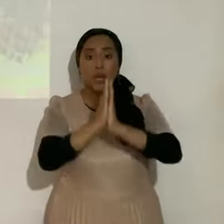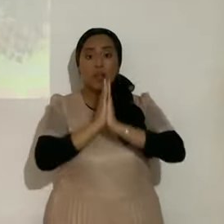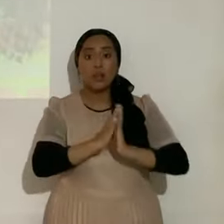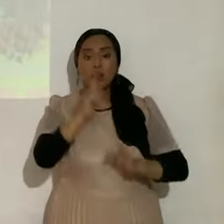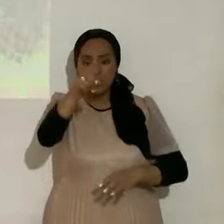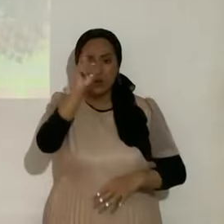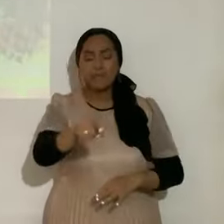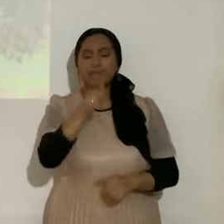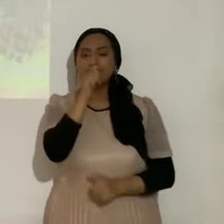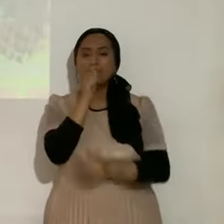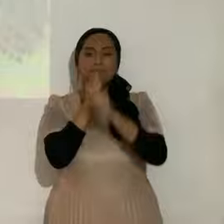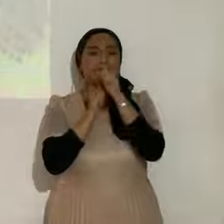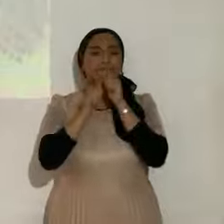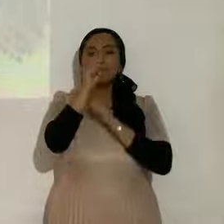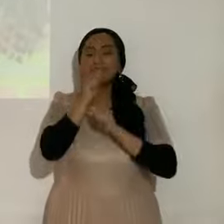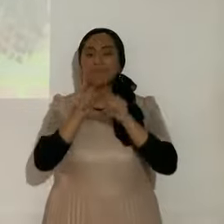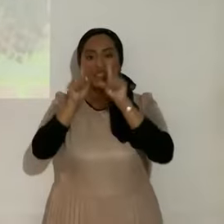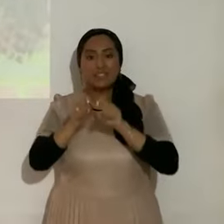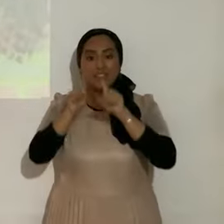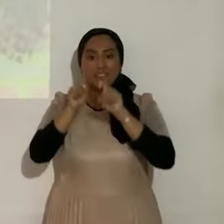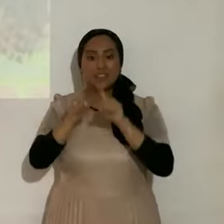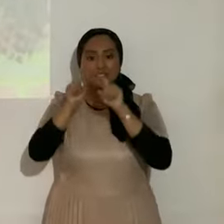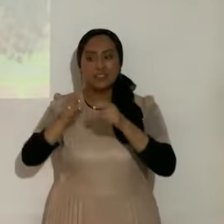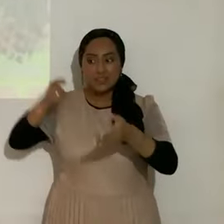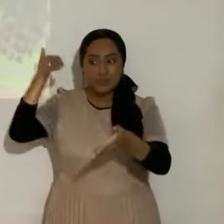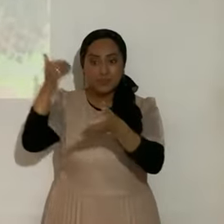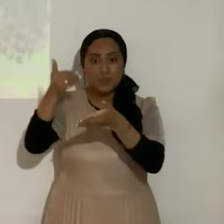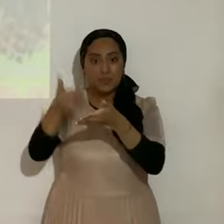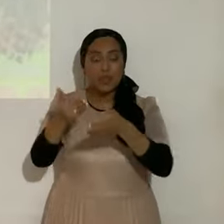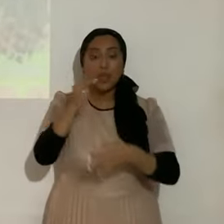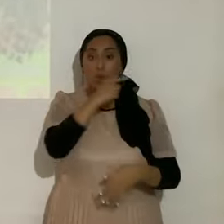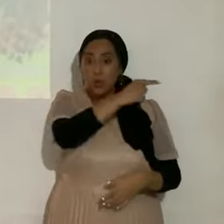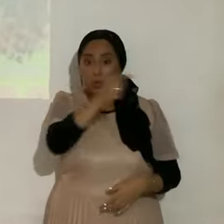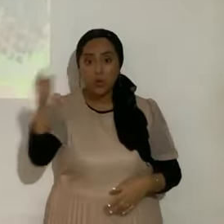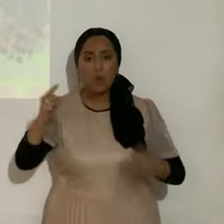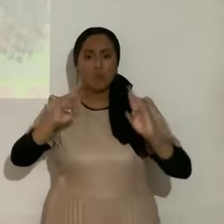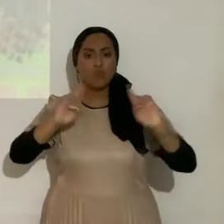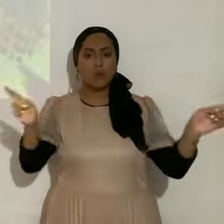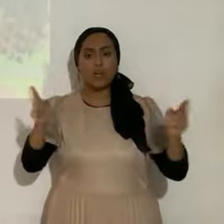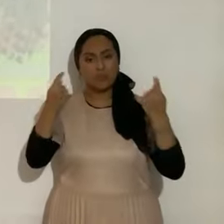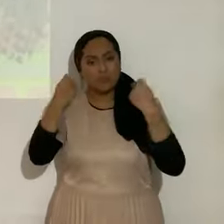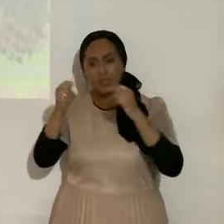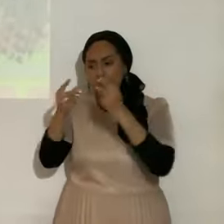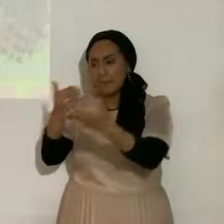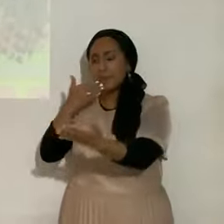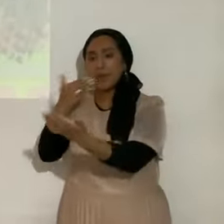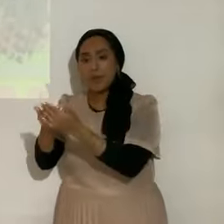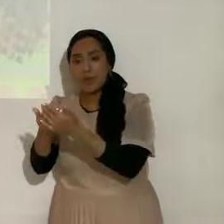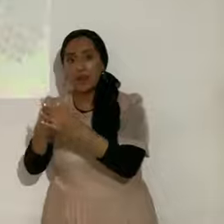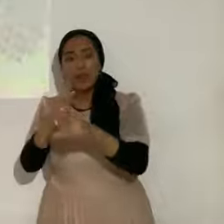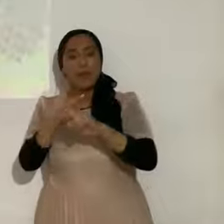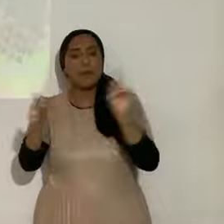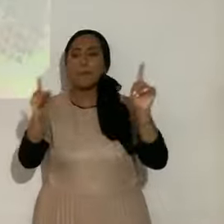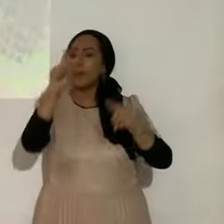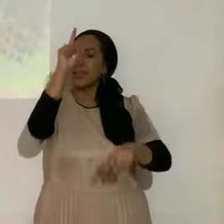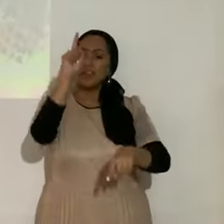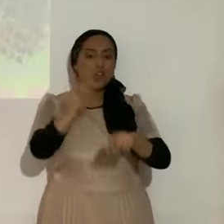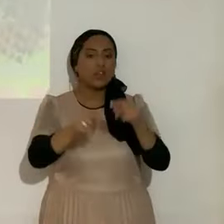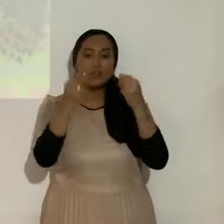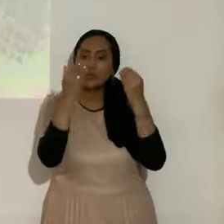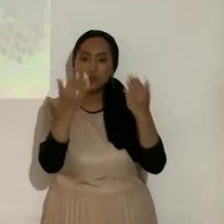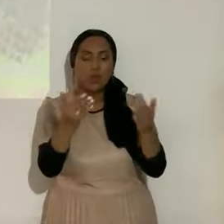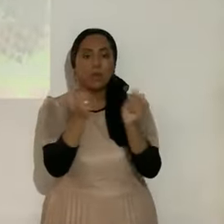puedan resistir la prueba que se acerca. Ustedes están dispuestos a hacer lo bueno, pero no pueden hacerlo